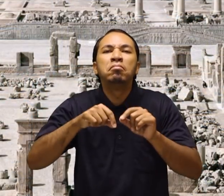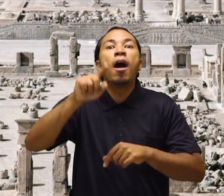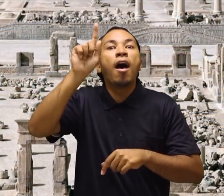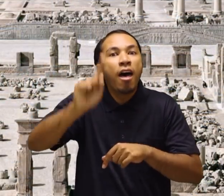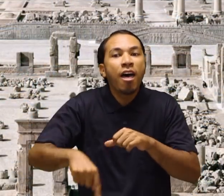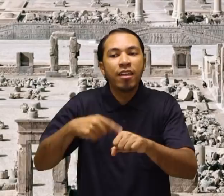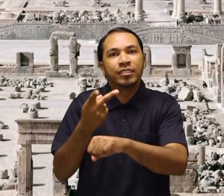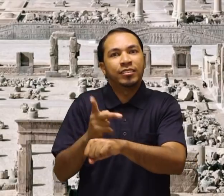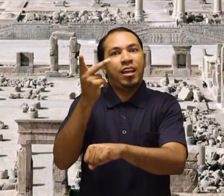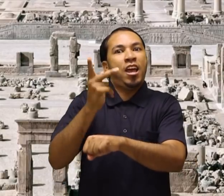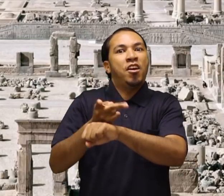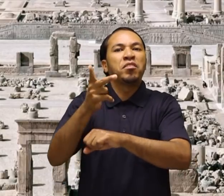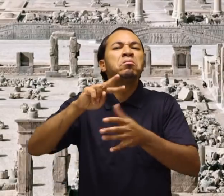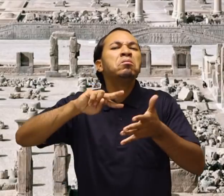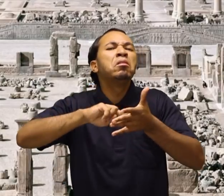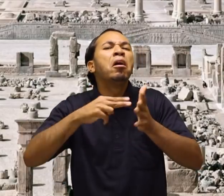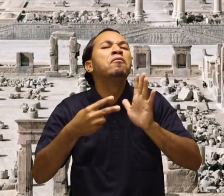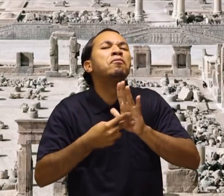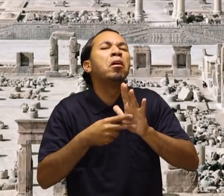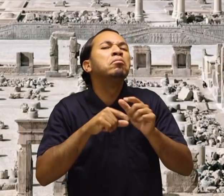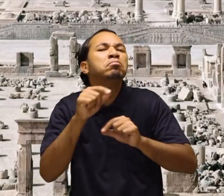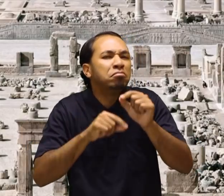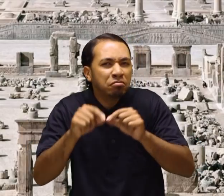O tórax era feito de prata